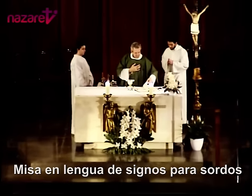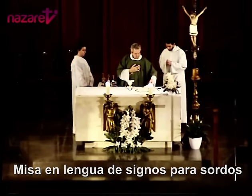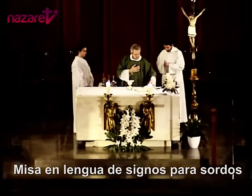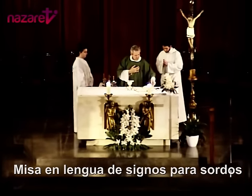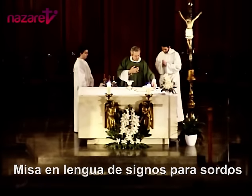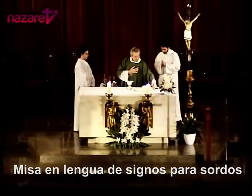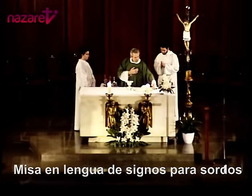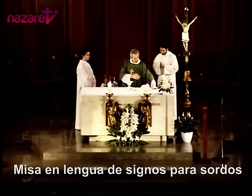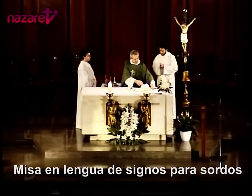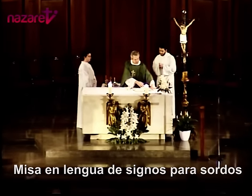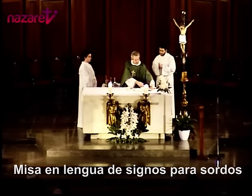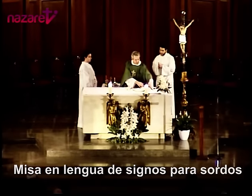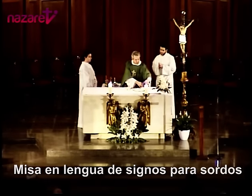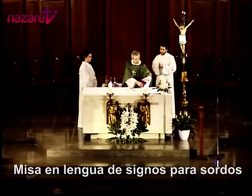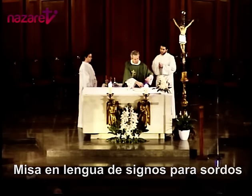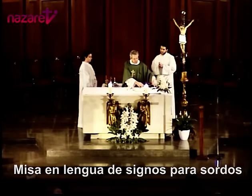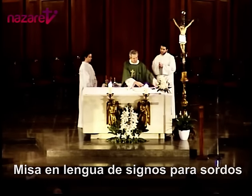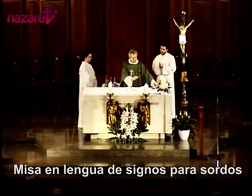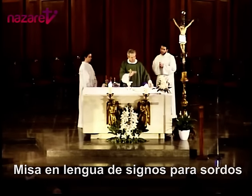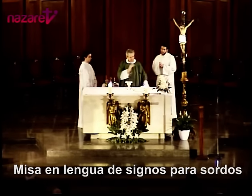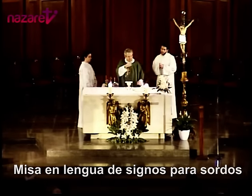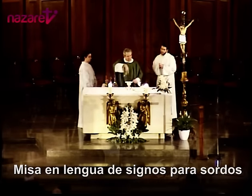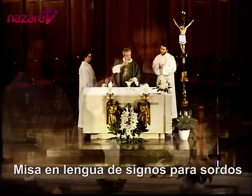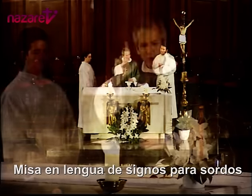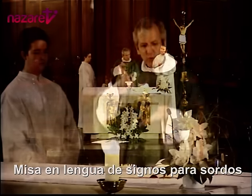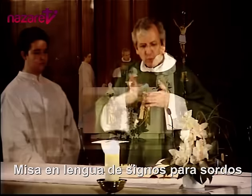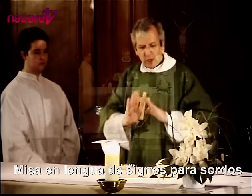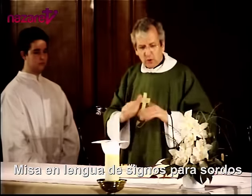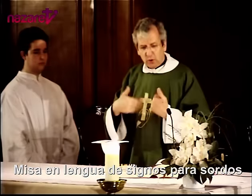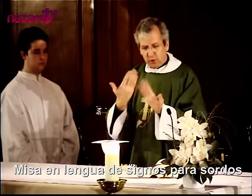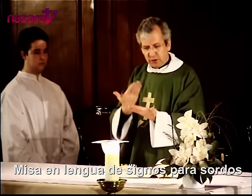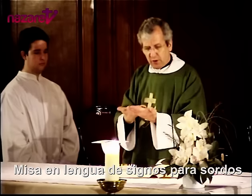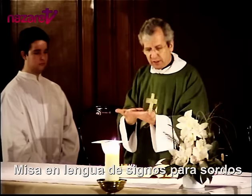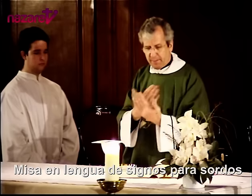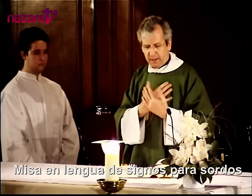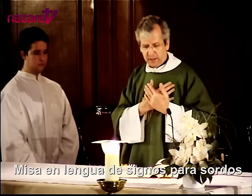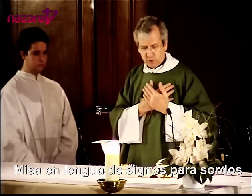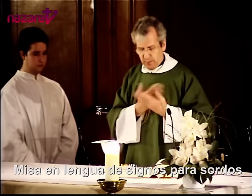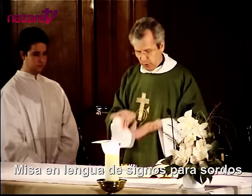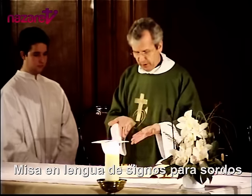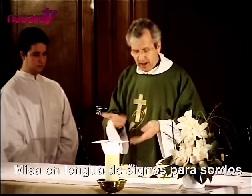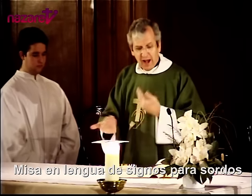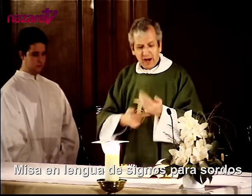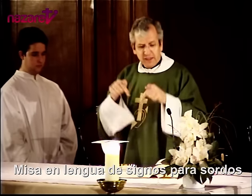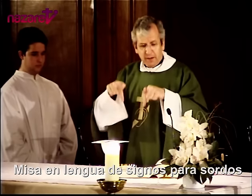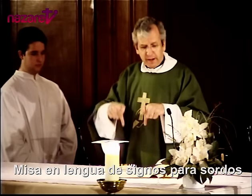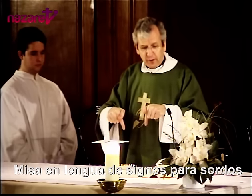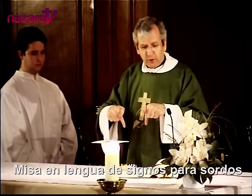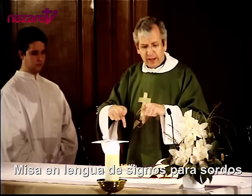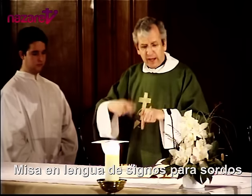Jesús. Señor Dios nuestro, tu Hijo nos dejó esta prenda de su amor. Al celebrar ahora